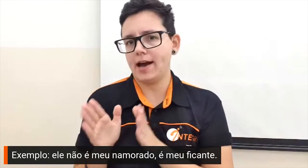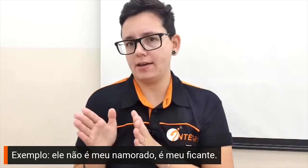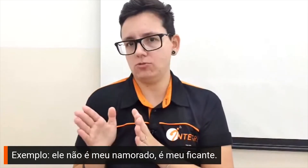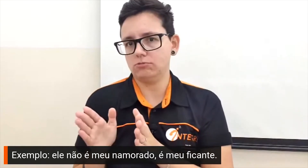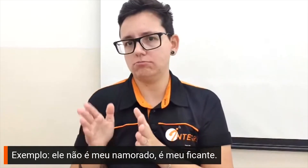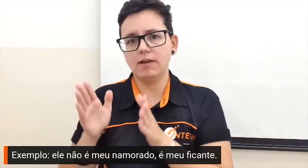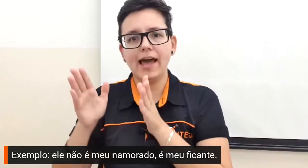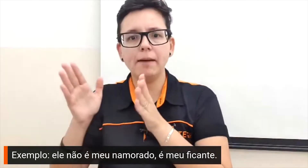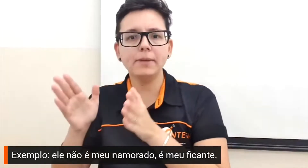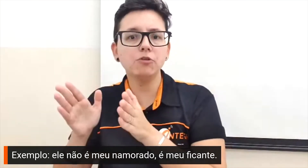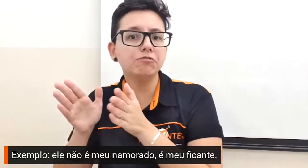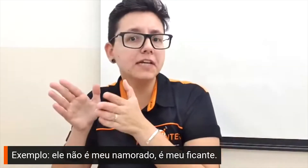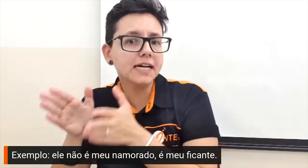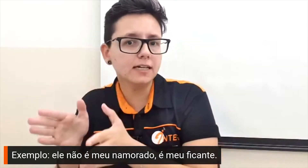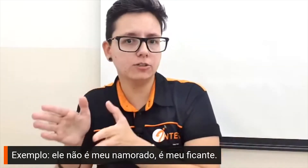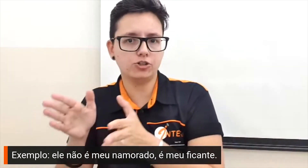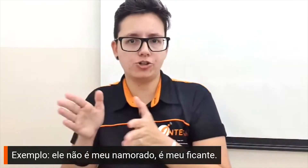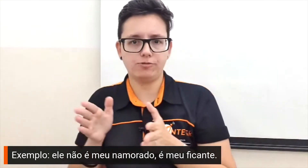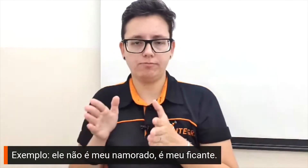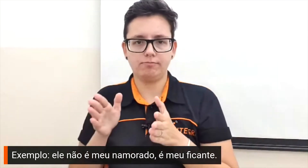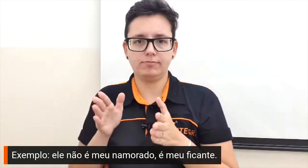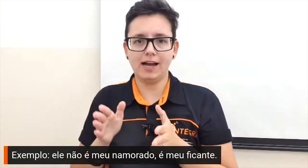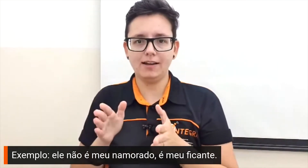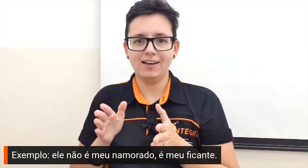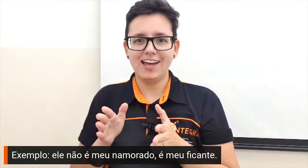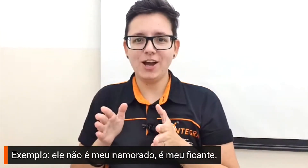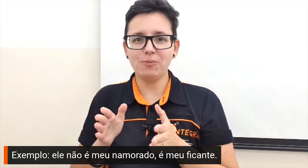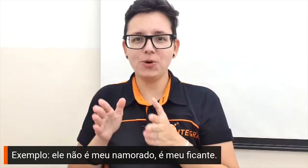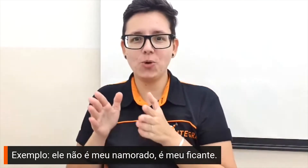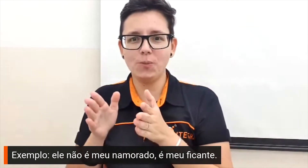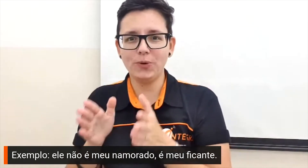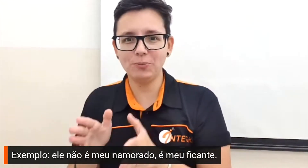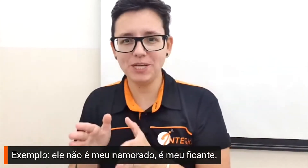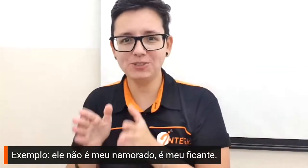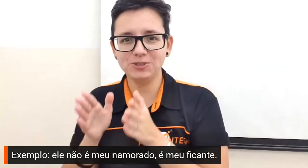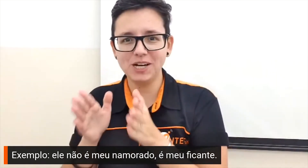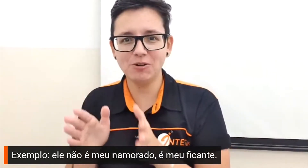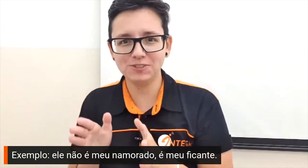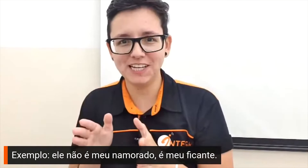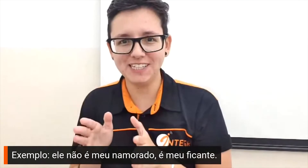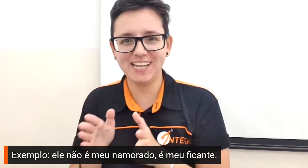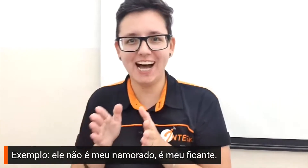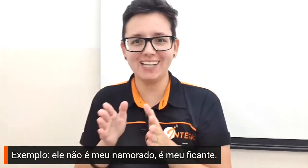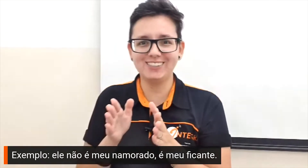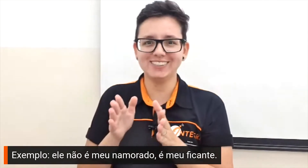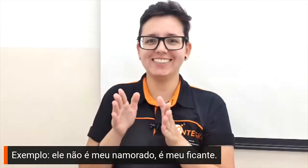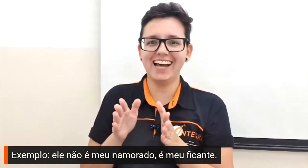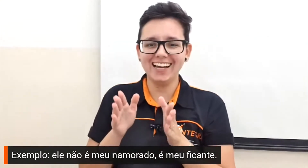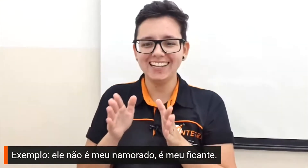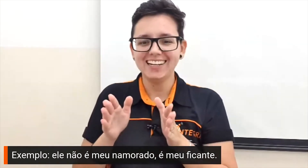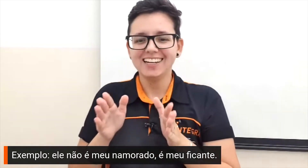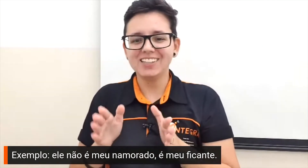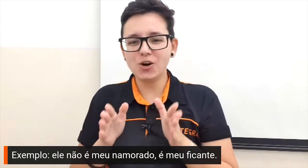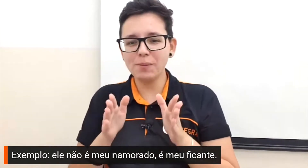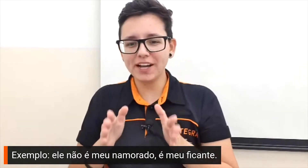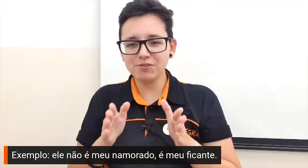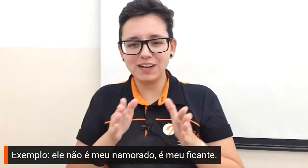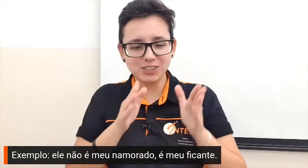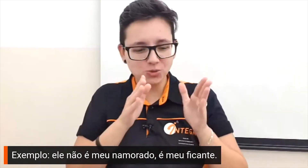namorado, é meu ficante, tá? É o meu compromisso não oficializado, né? Então, como é que eu faço